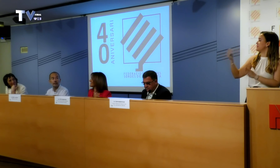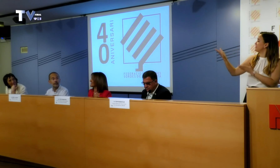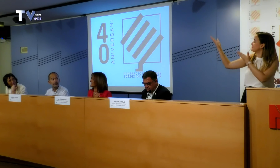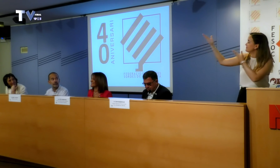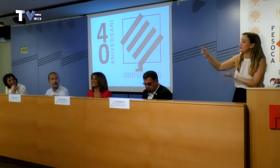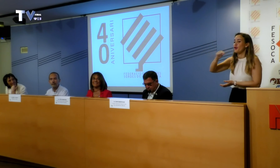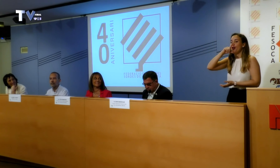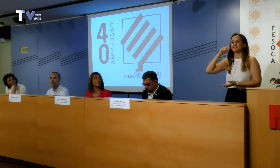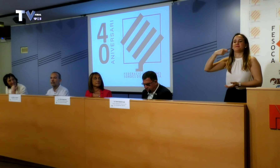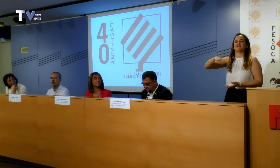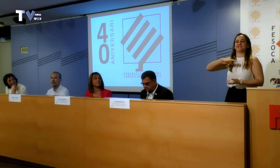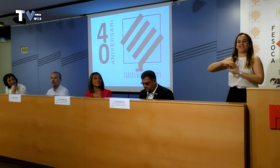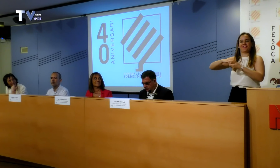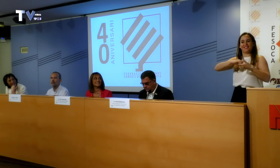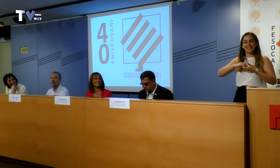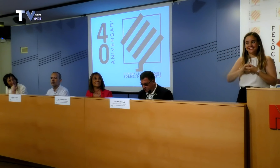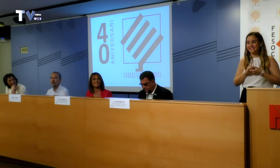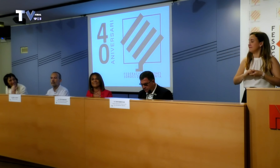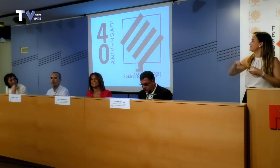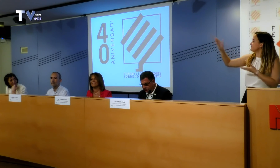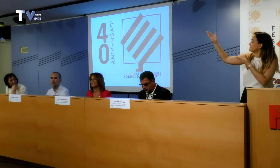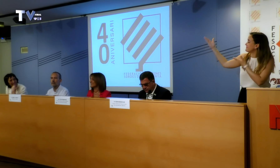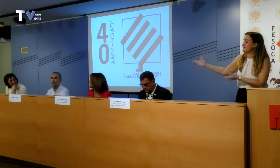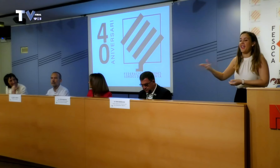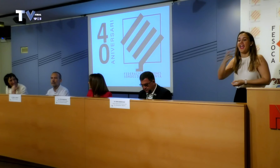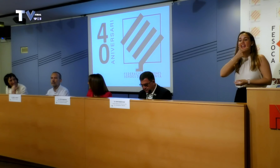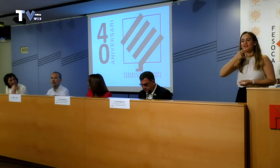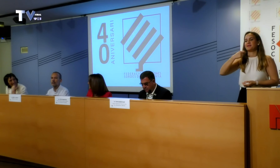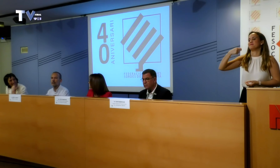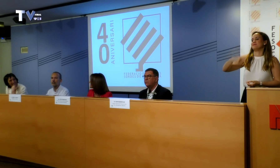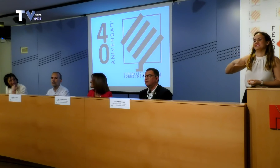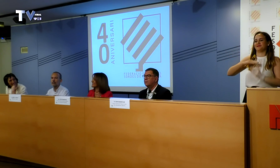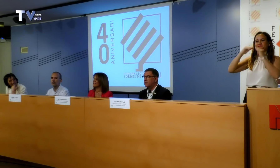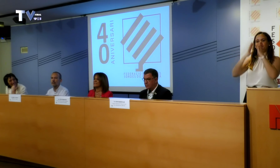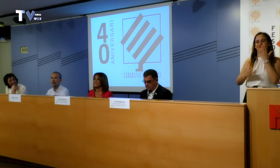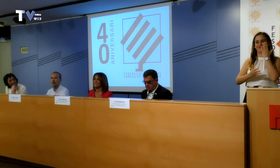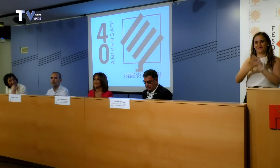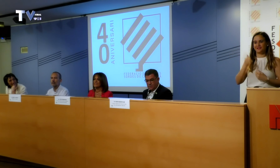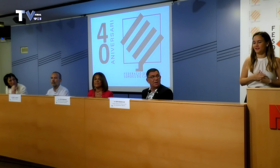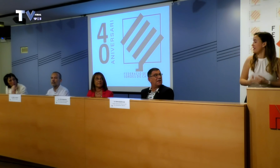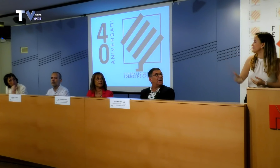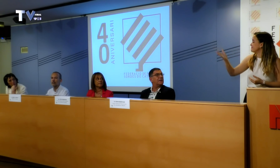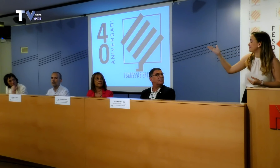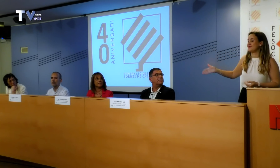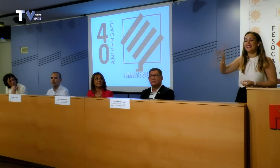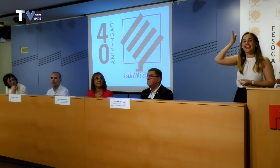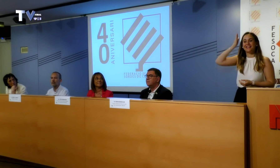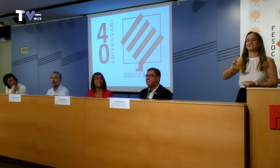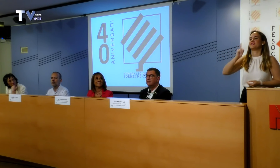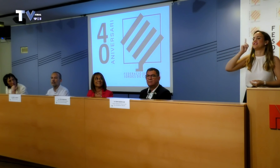acompanya la senyora Conxeria, presidenta de la FESE, l'Albert Casellas, president de la Fesoga, la